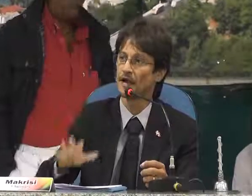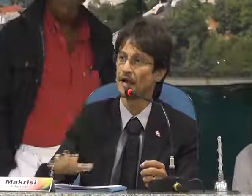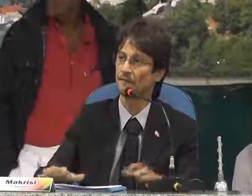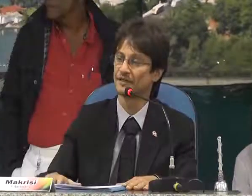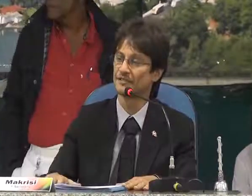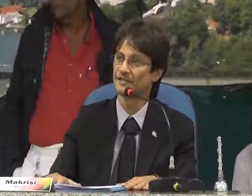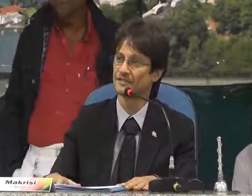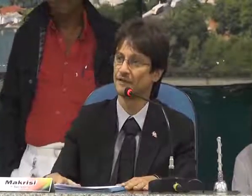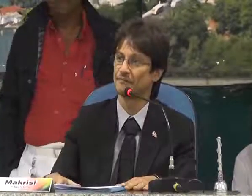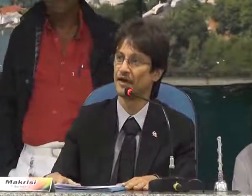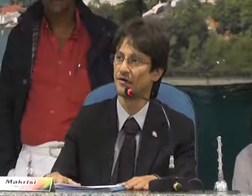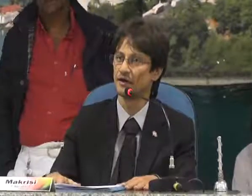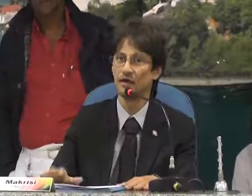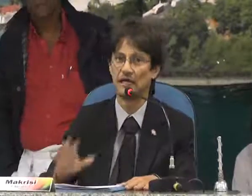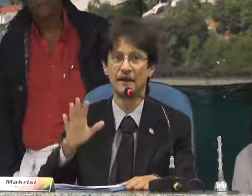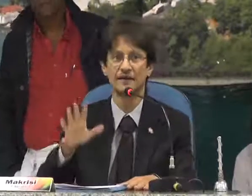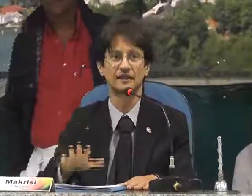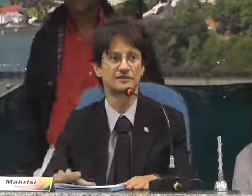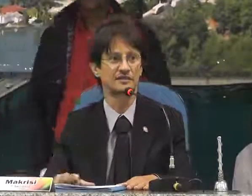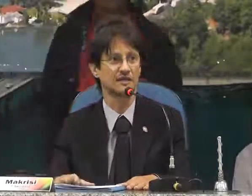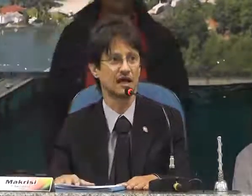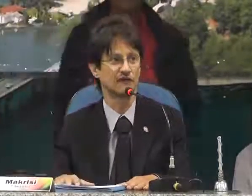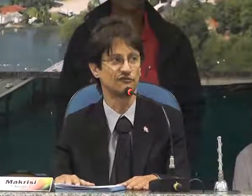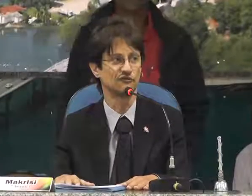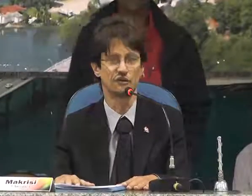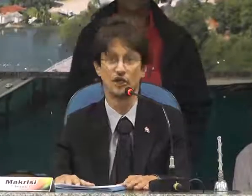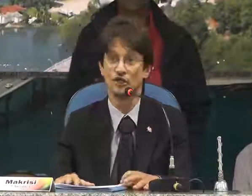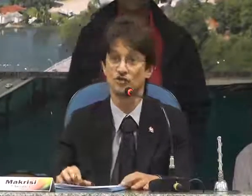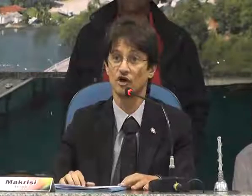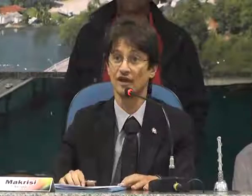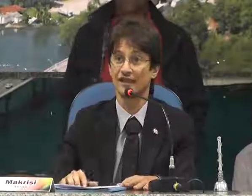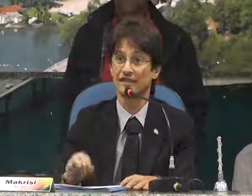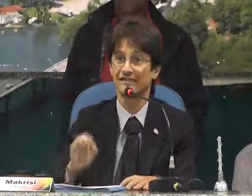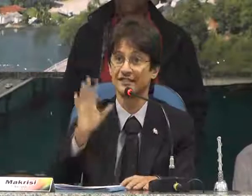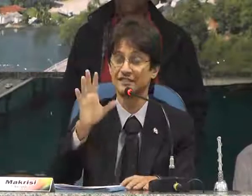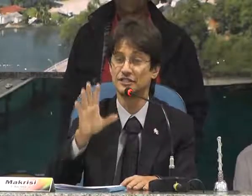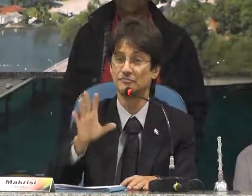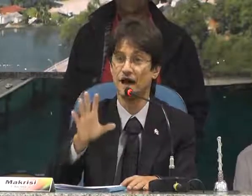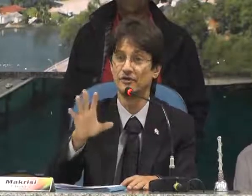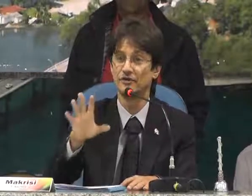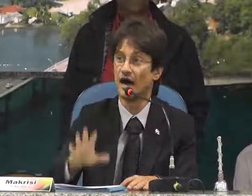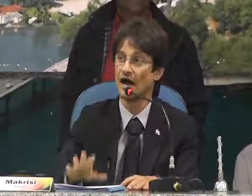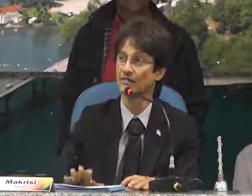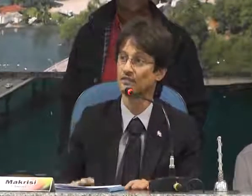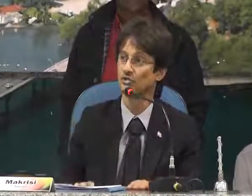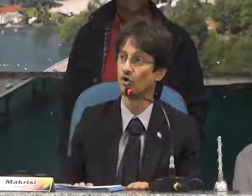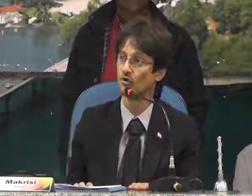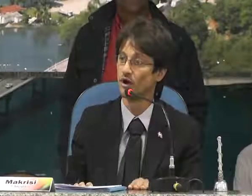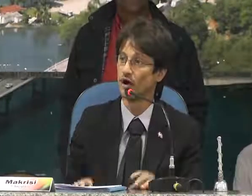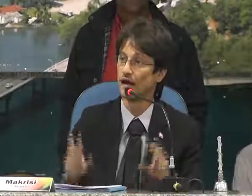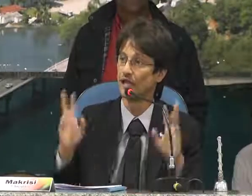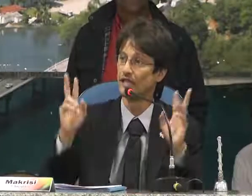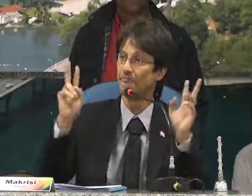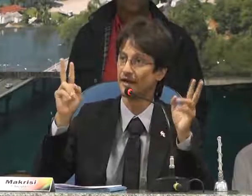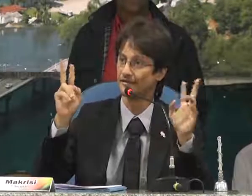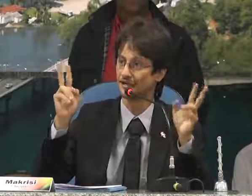da Princesa Isabel libertando os escravos. Só que 13 de maio assinou